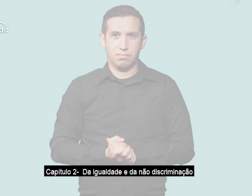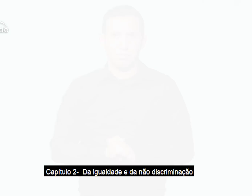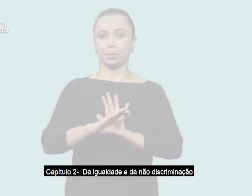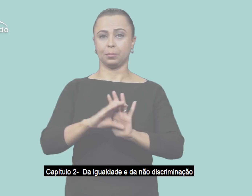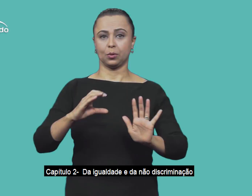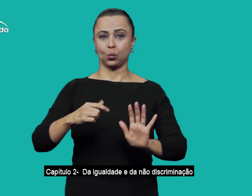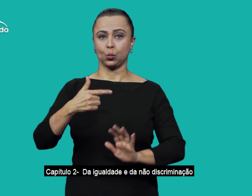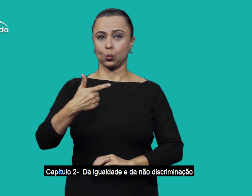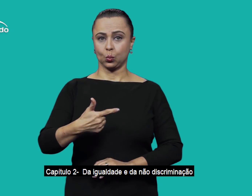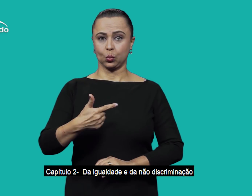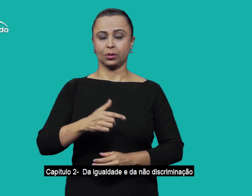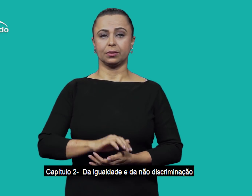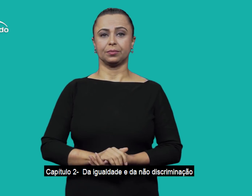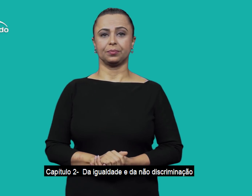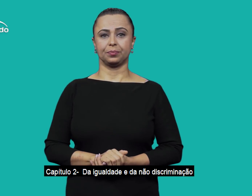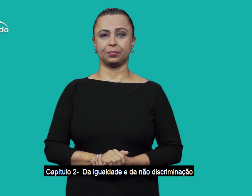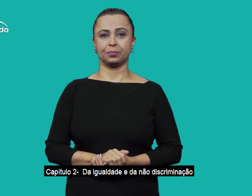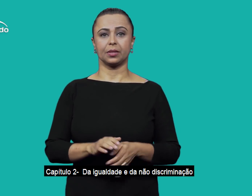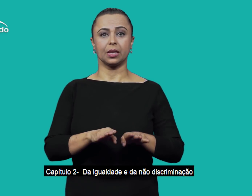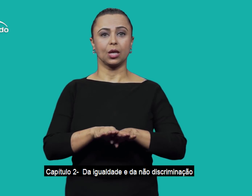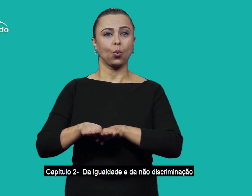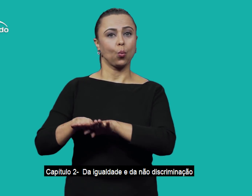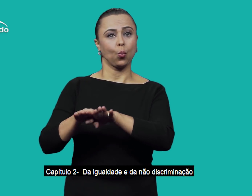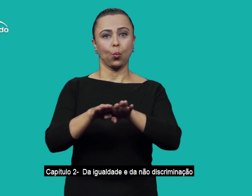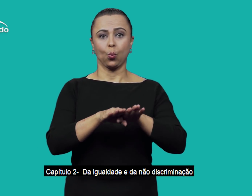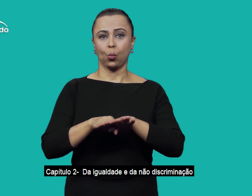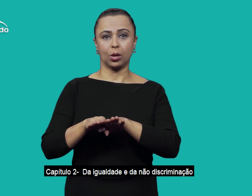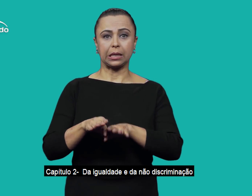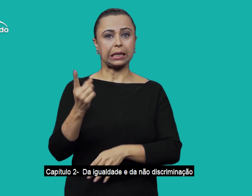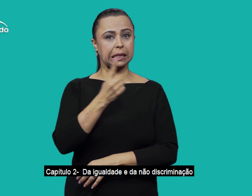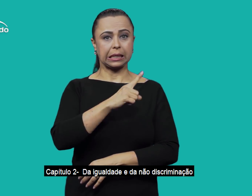capítulo 2 na igualdade e da não discriminação